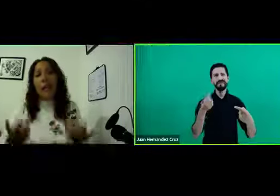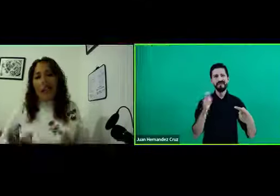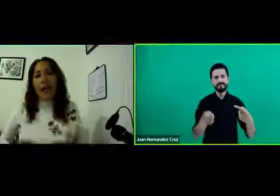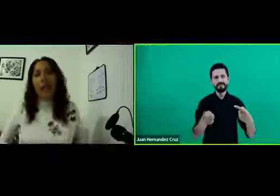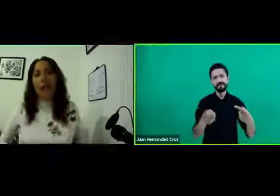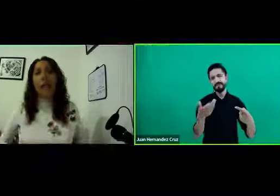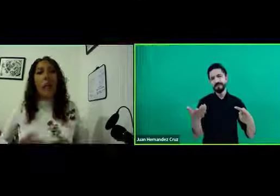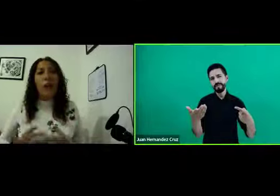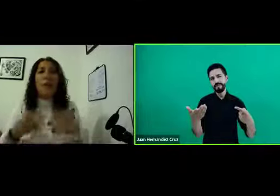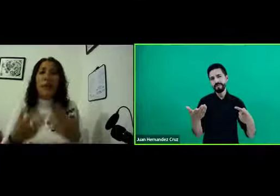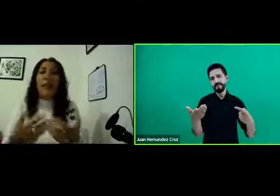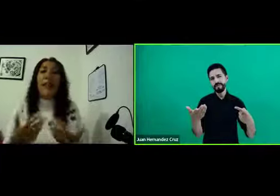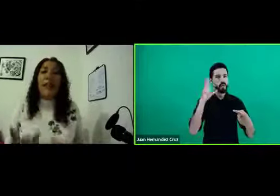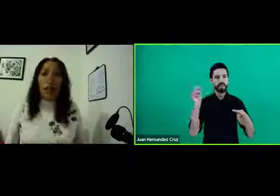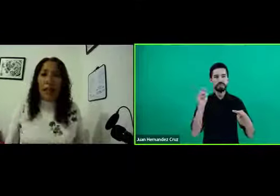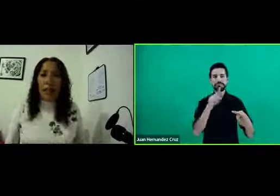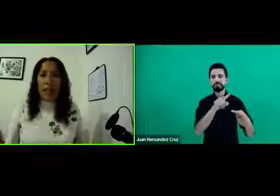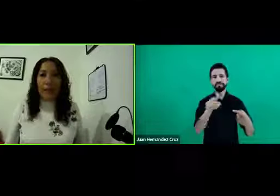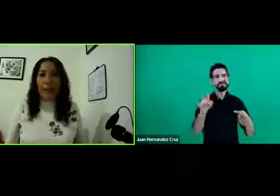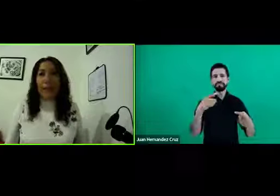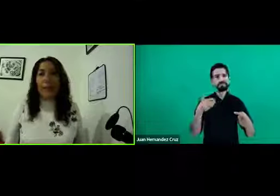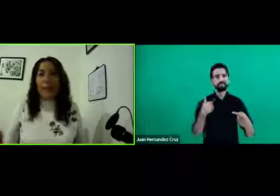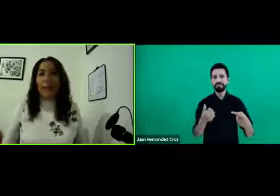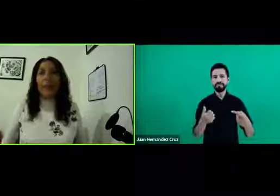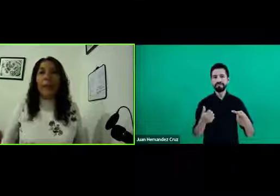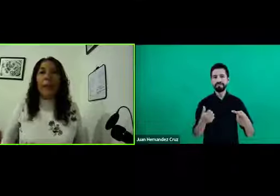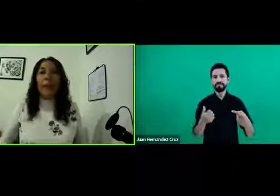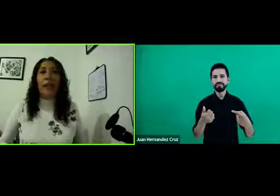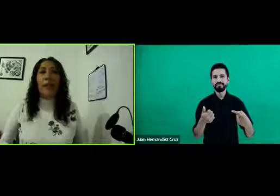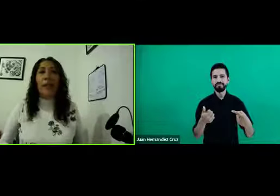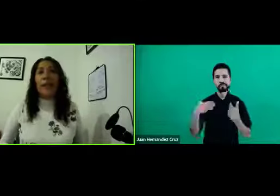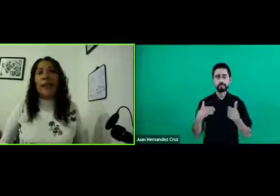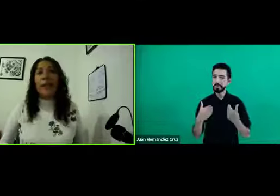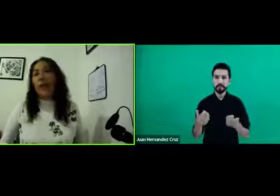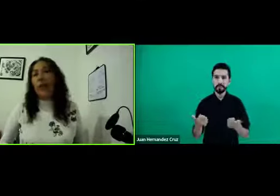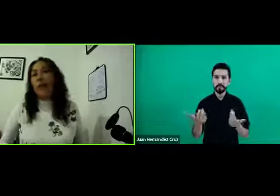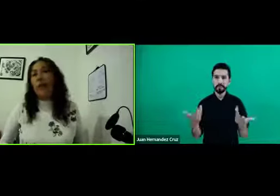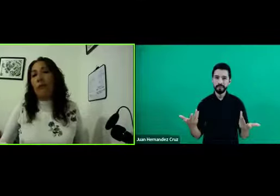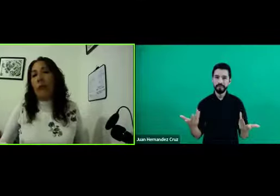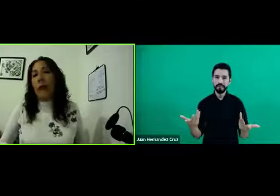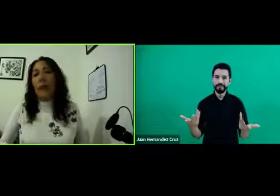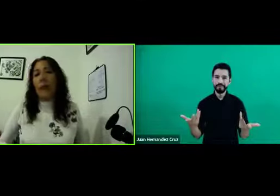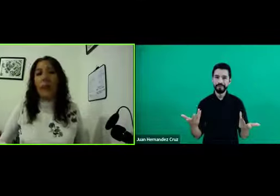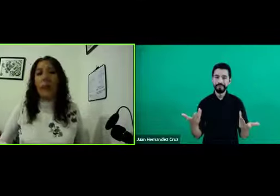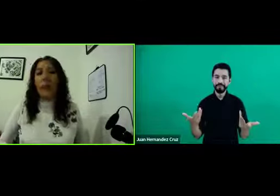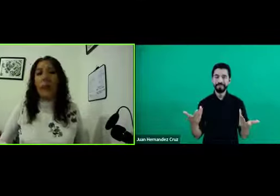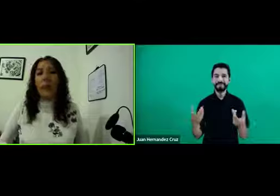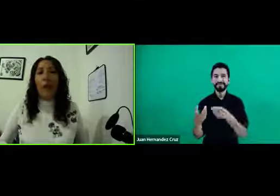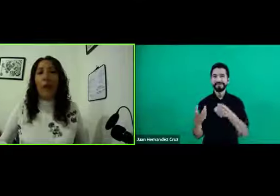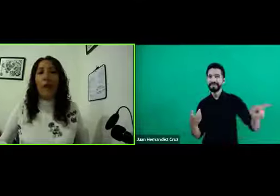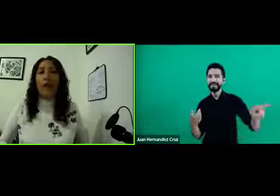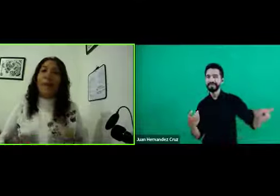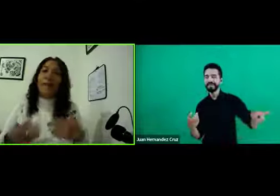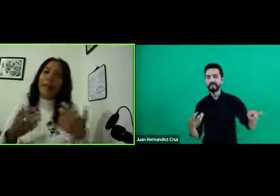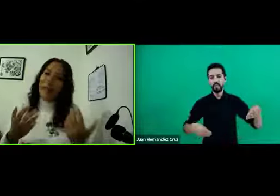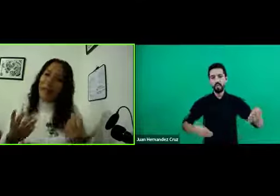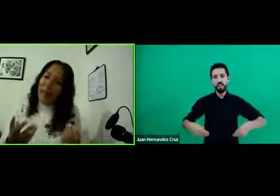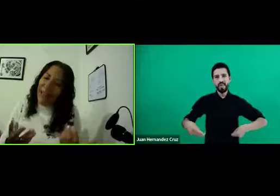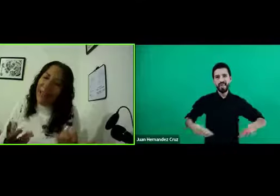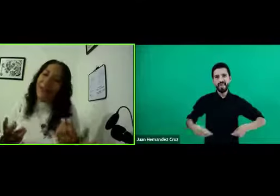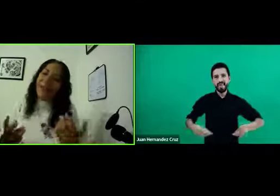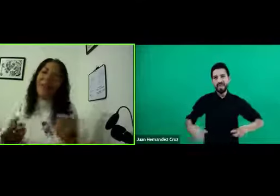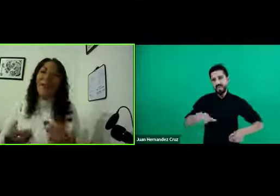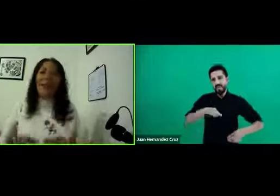la sordera, ¿no? La parte del lenguaje de señas, ¿no? Molestarse de una forma, de un ego egoísta, que